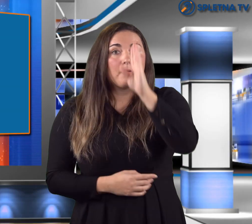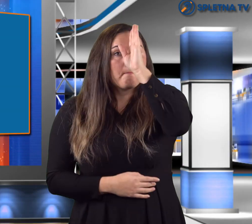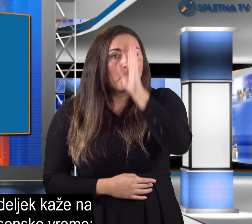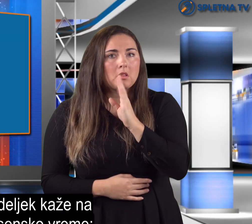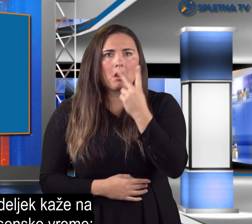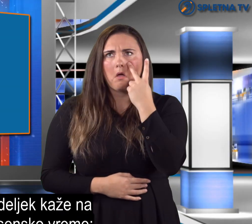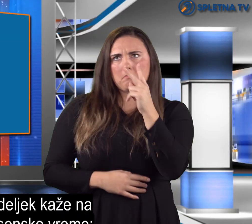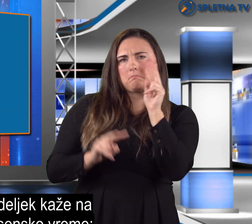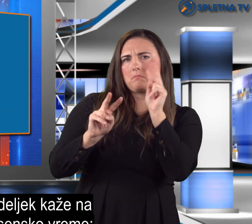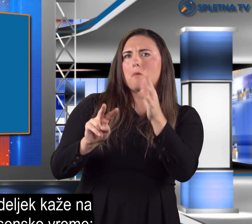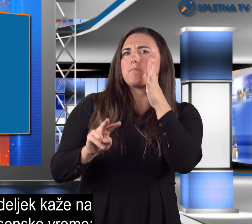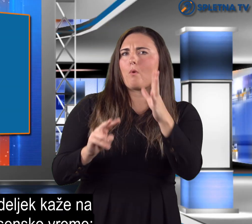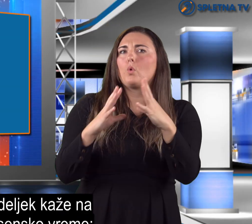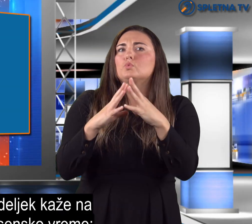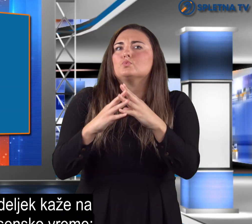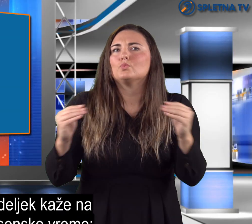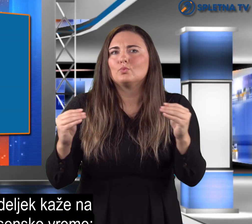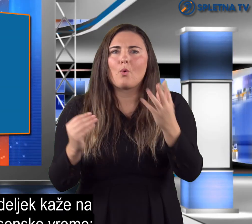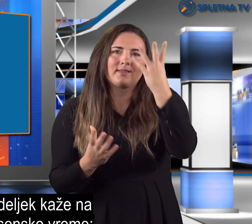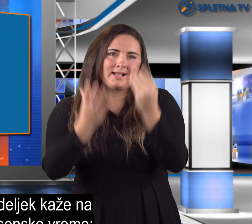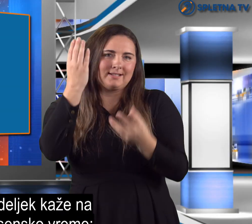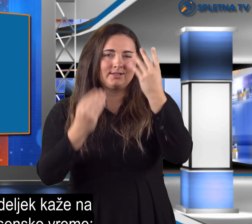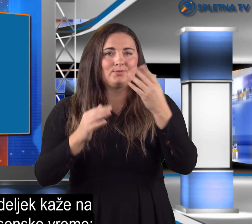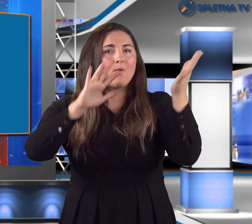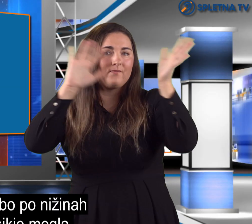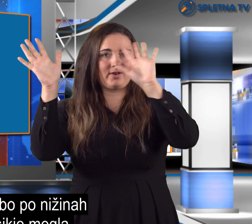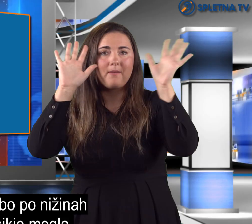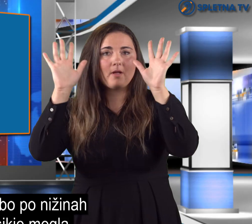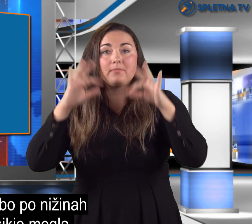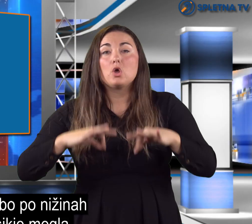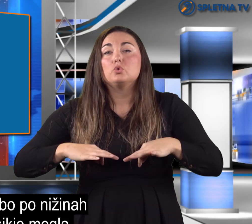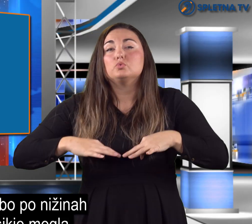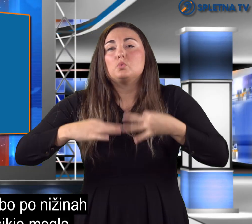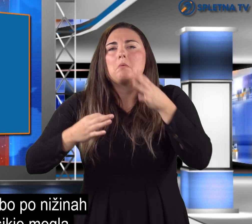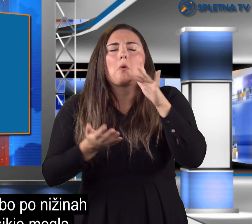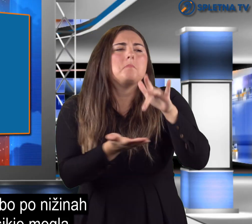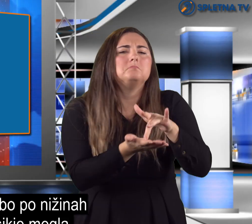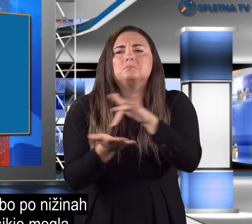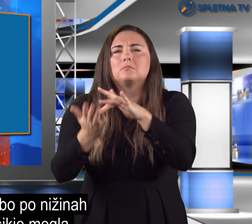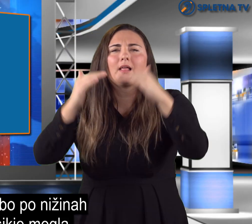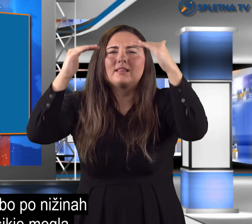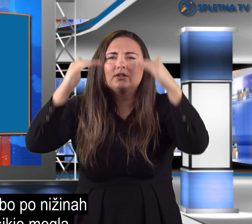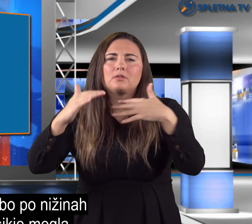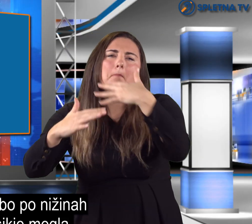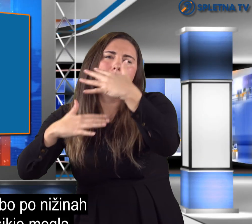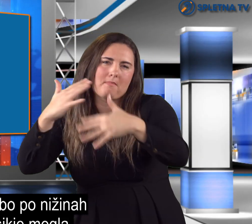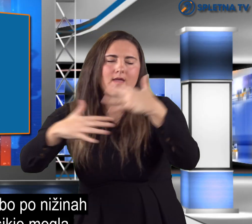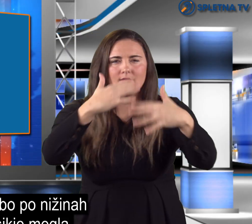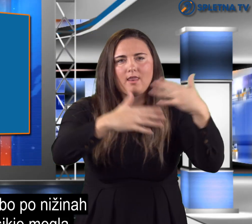V ponedeljek kaže na suho jesensko vreme, zjutraj bo po nižinah marsikje megla.